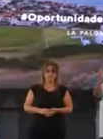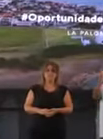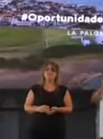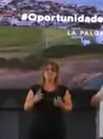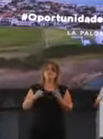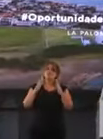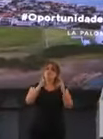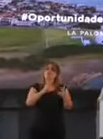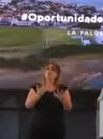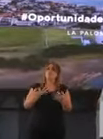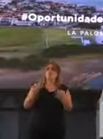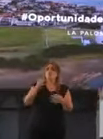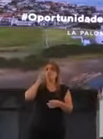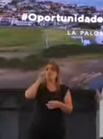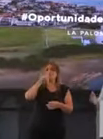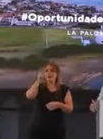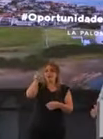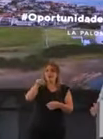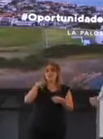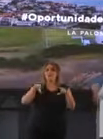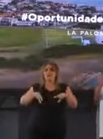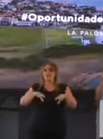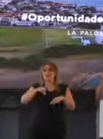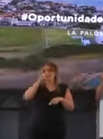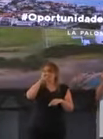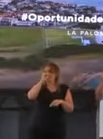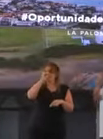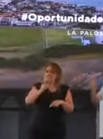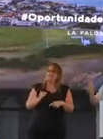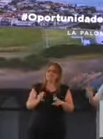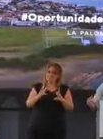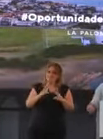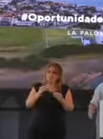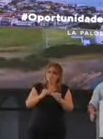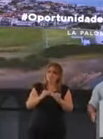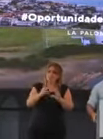Lo decía recién el pájaro y un otro compañero. Es cierto, hay